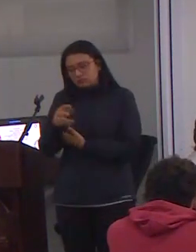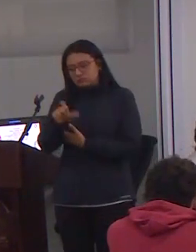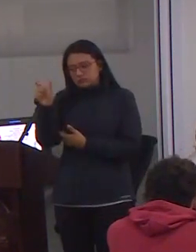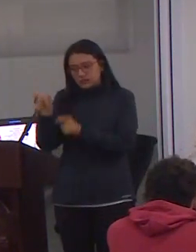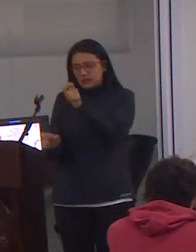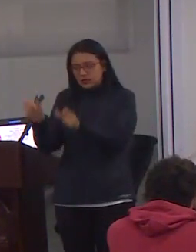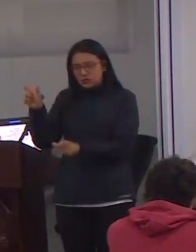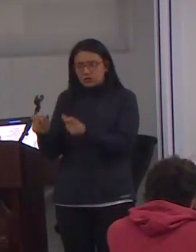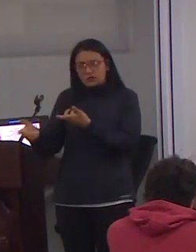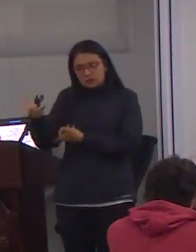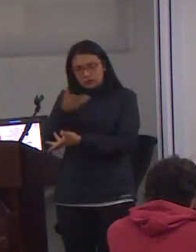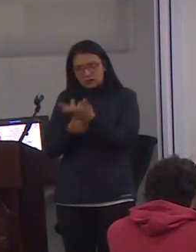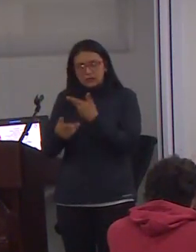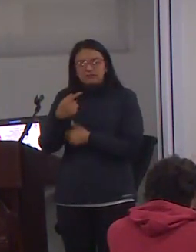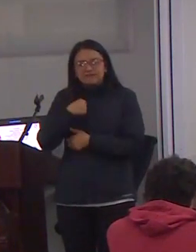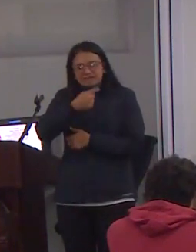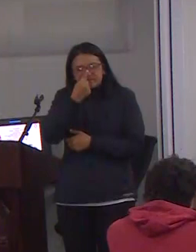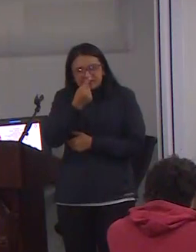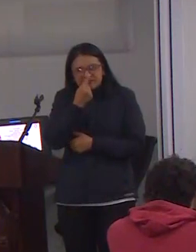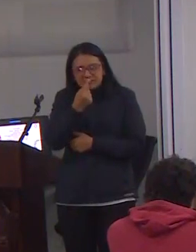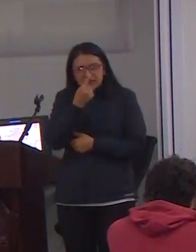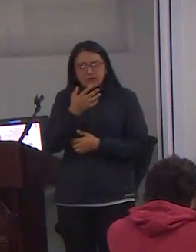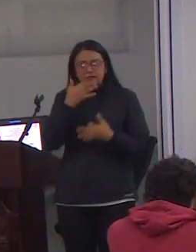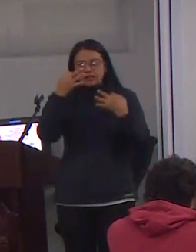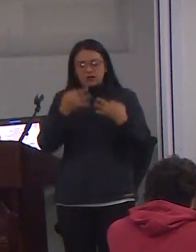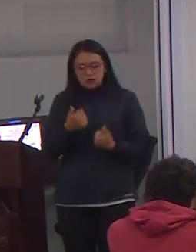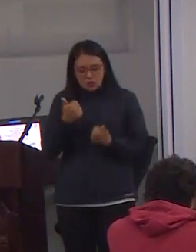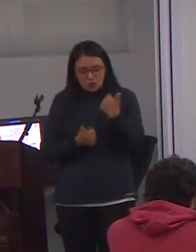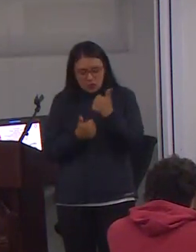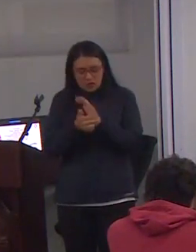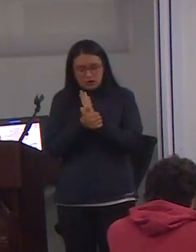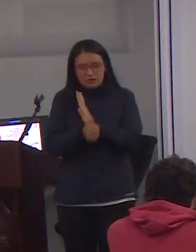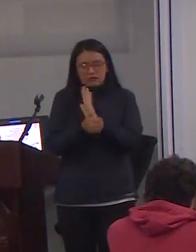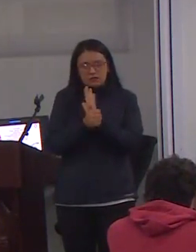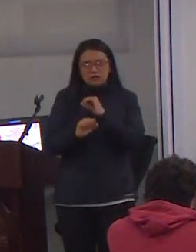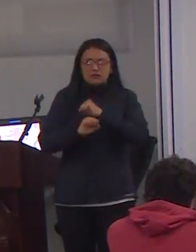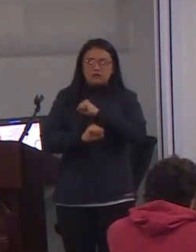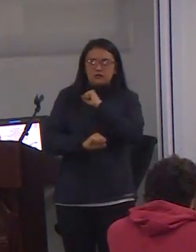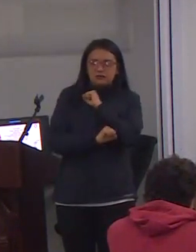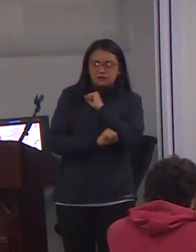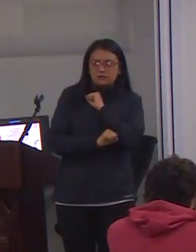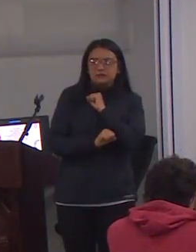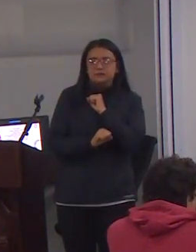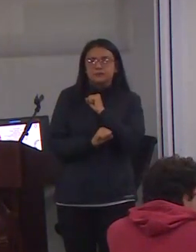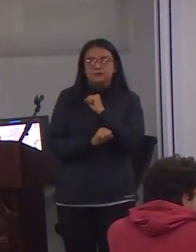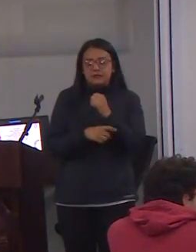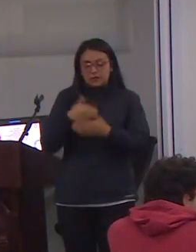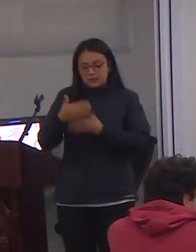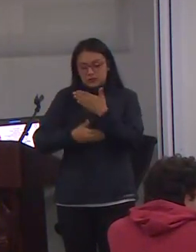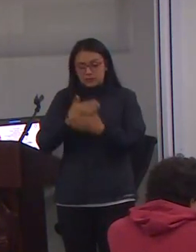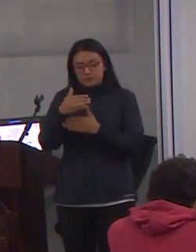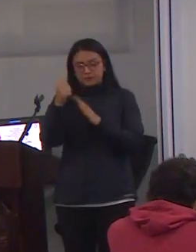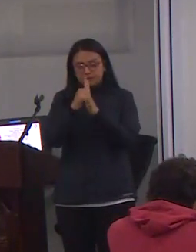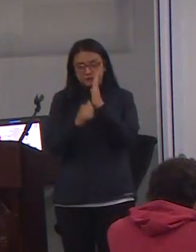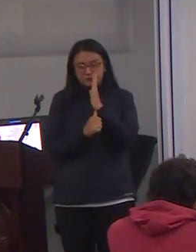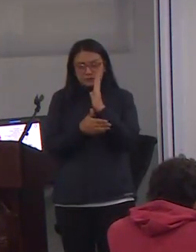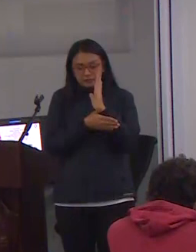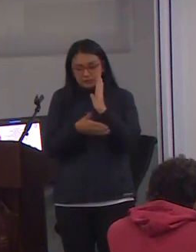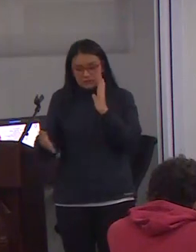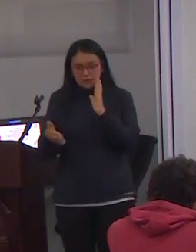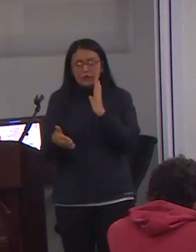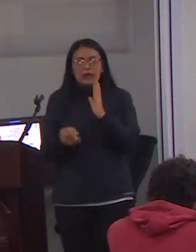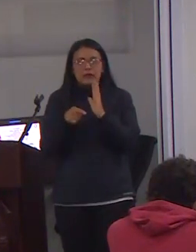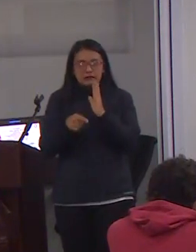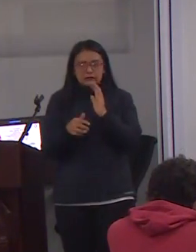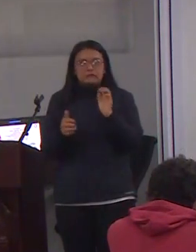resto de pares esa exploración para ver realmente cuáles son sus habilidades fortalezas y en el proceso del programa realmente vamos